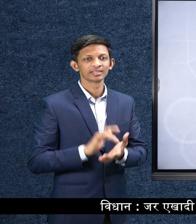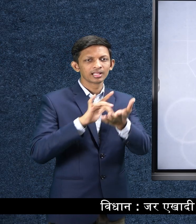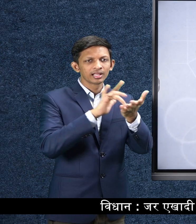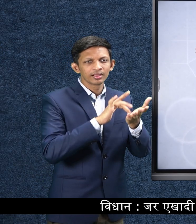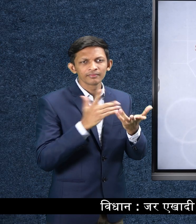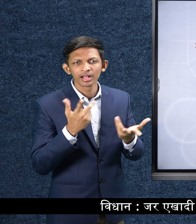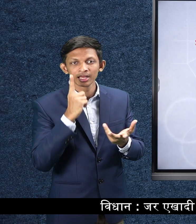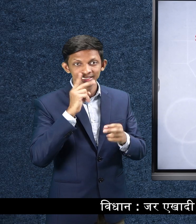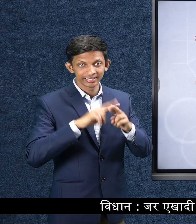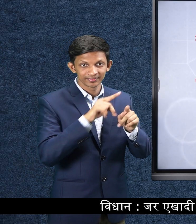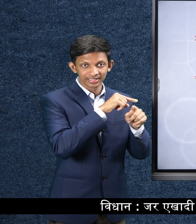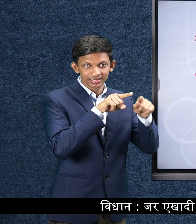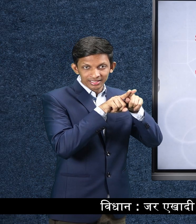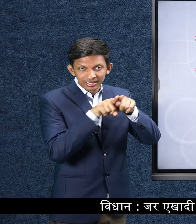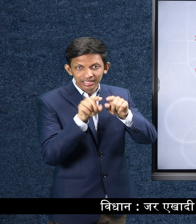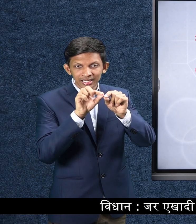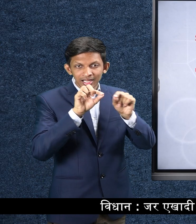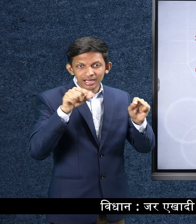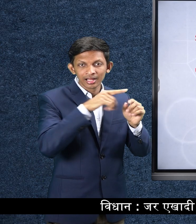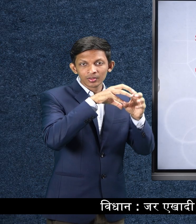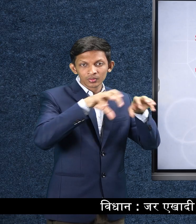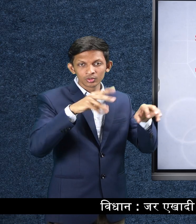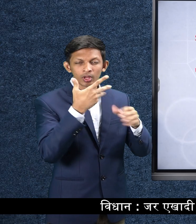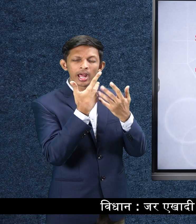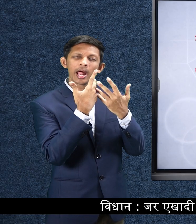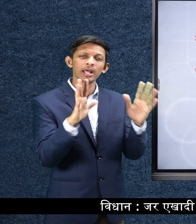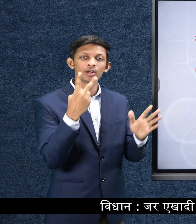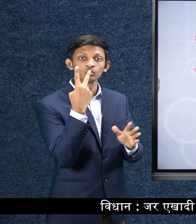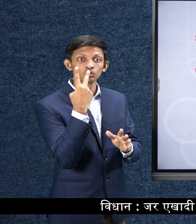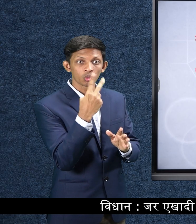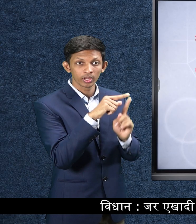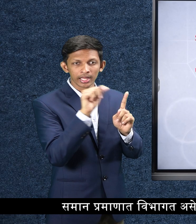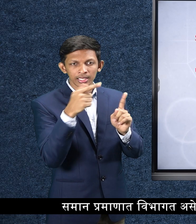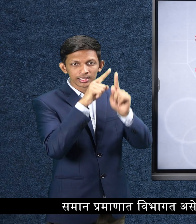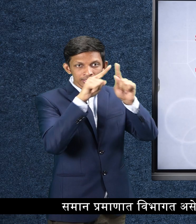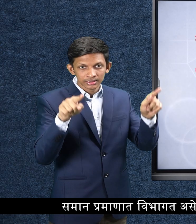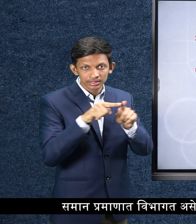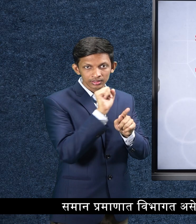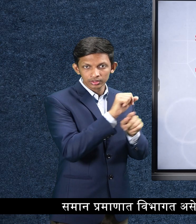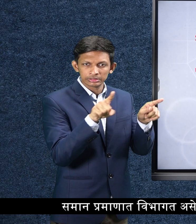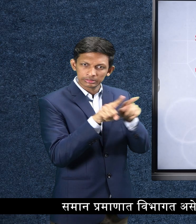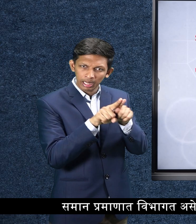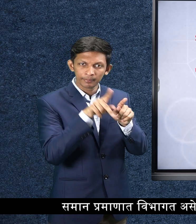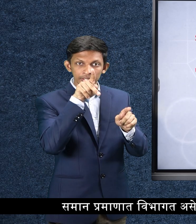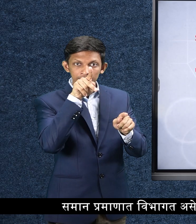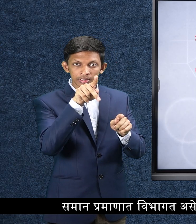विधान: जर एखादी रेषा त्रिकोणाच्या कोणत्याही दोन बाजूंना समान प्रमाणात विभागत असेल तर